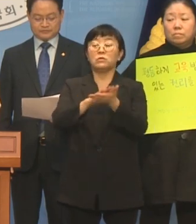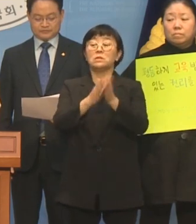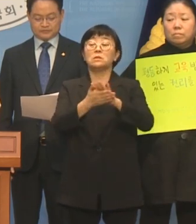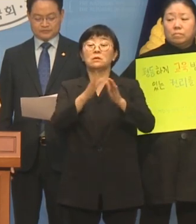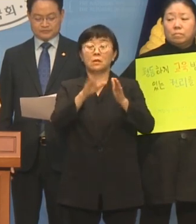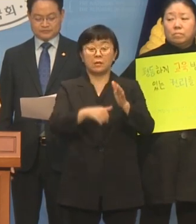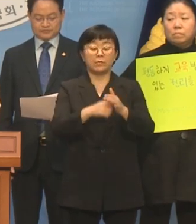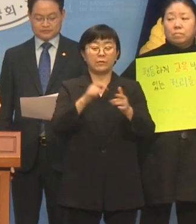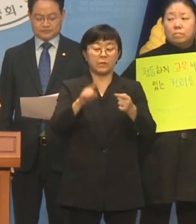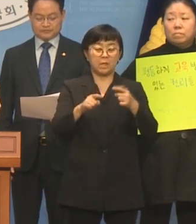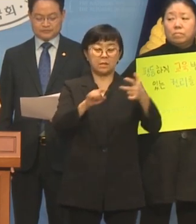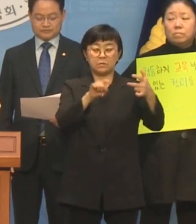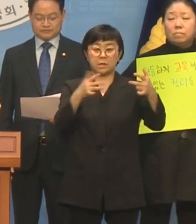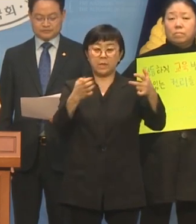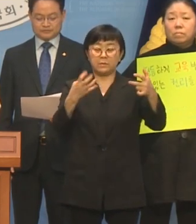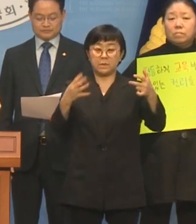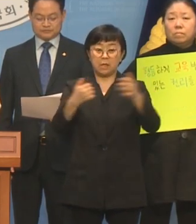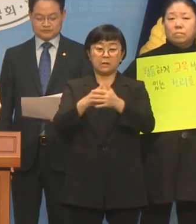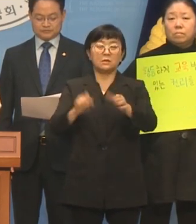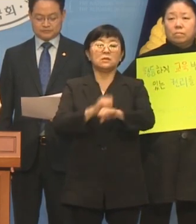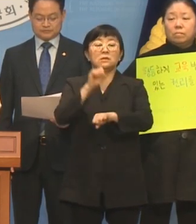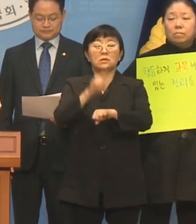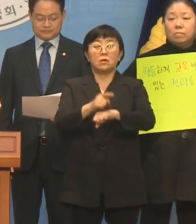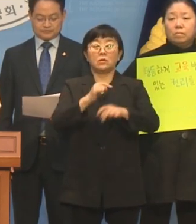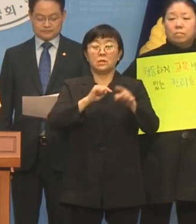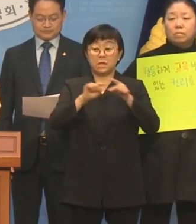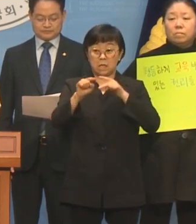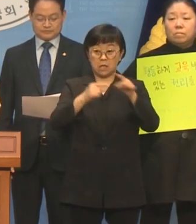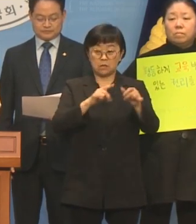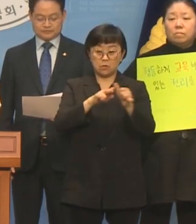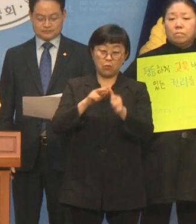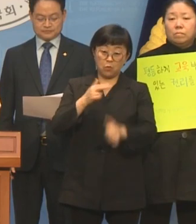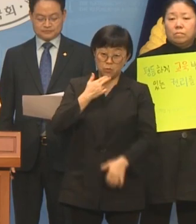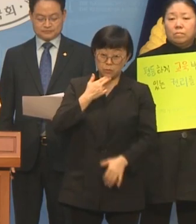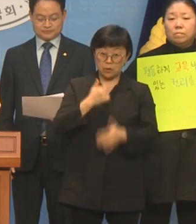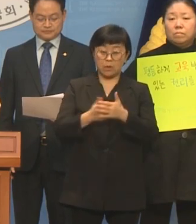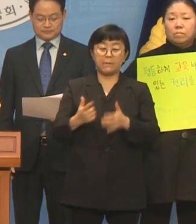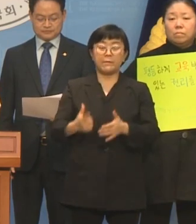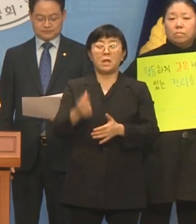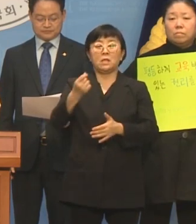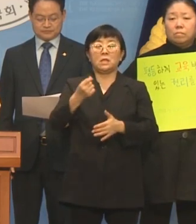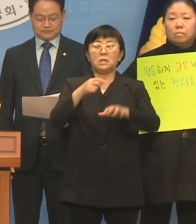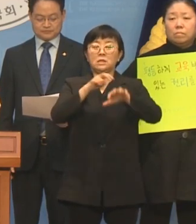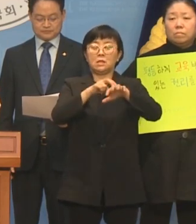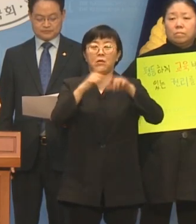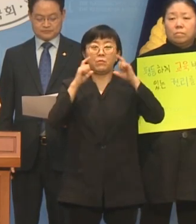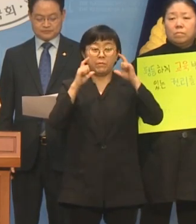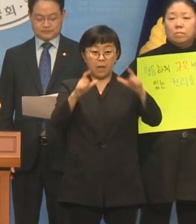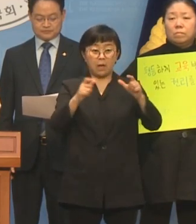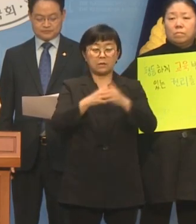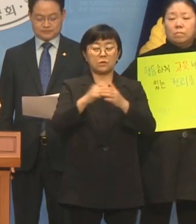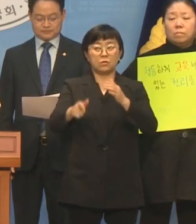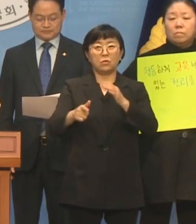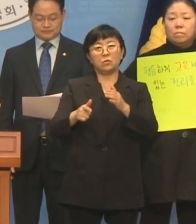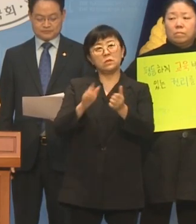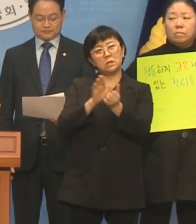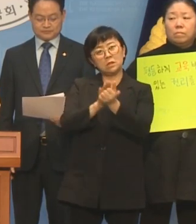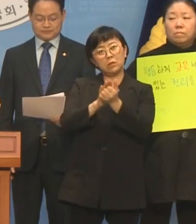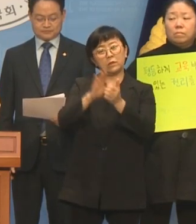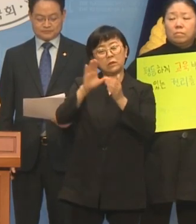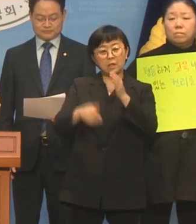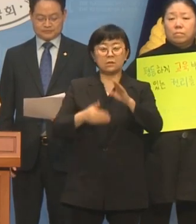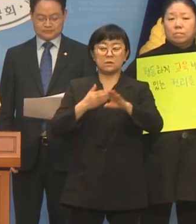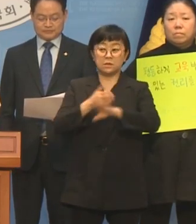유치기에는 경계성 지능인의 특성에 대한 이해와 정보가 부족하여 조기 진단 및 적절한 지원 시기를 놓치고